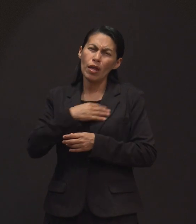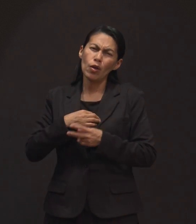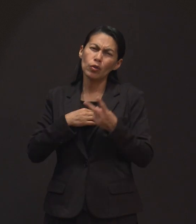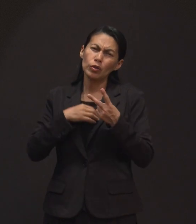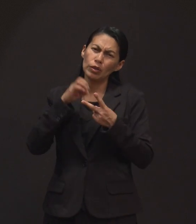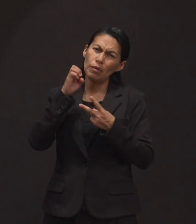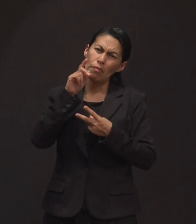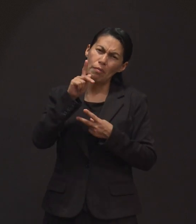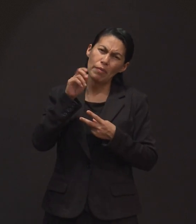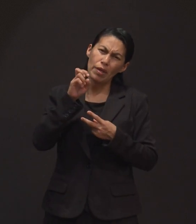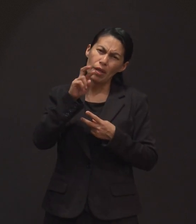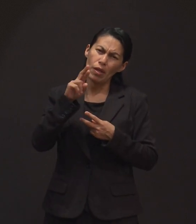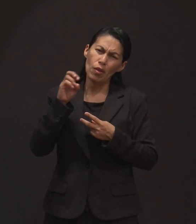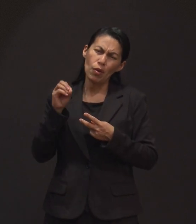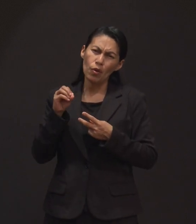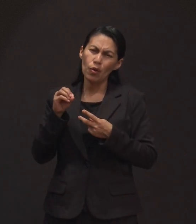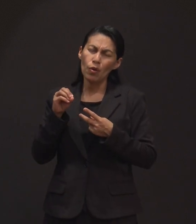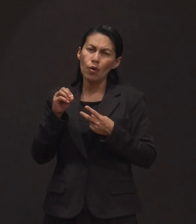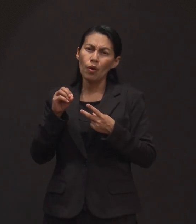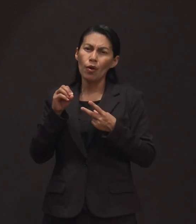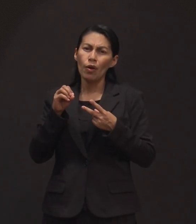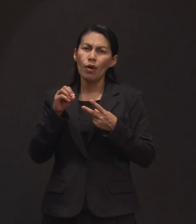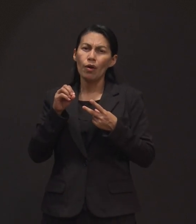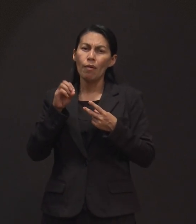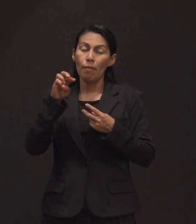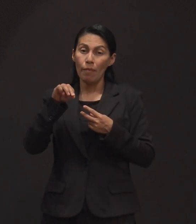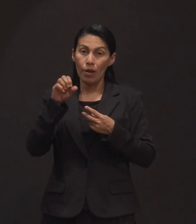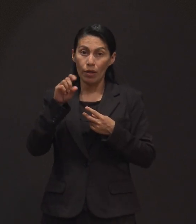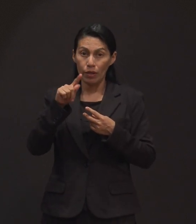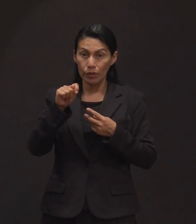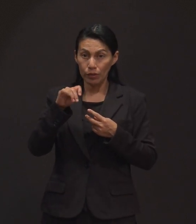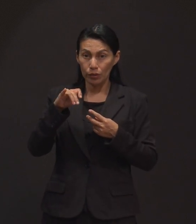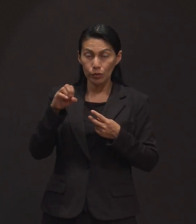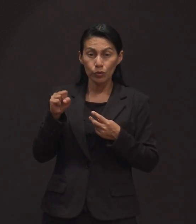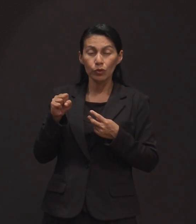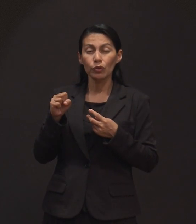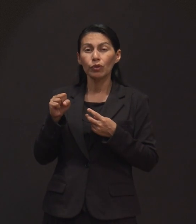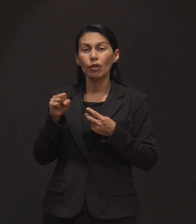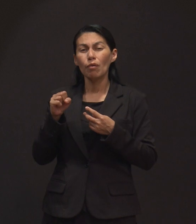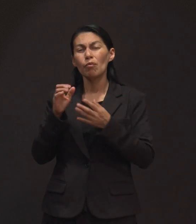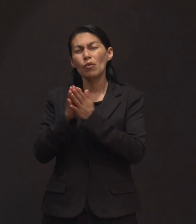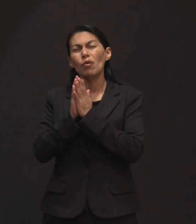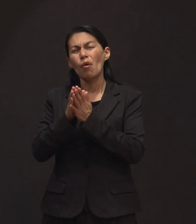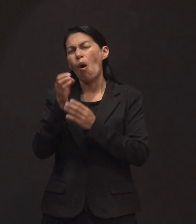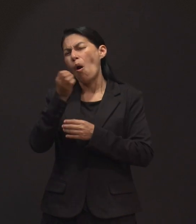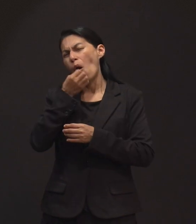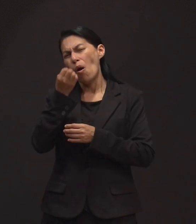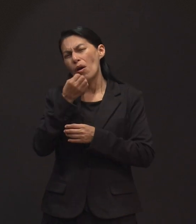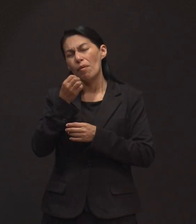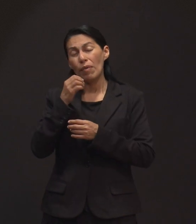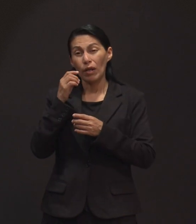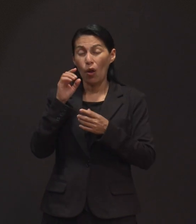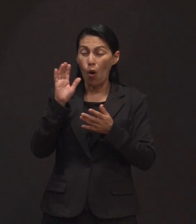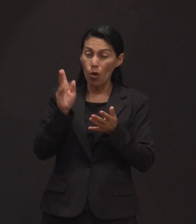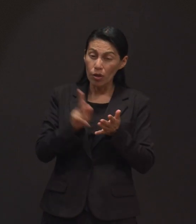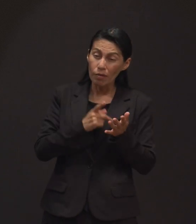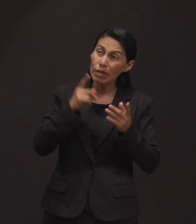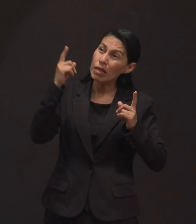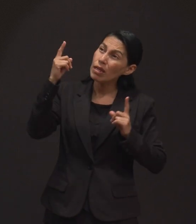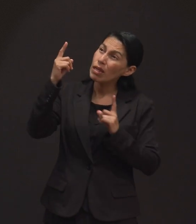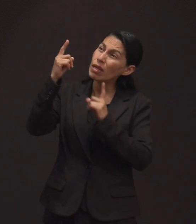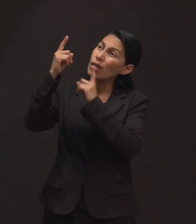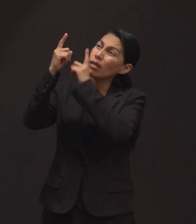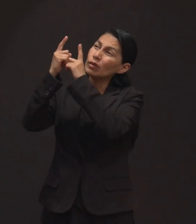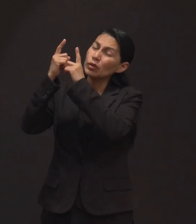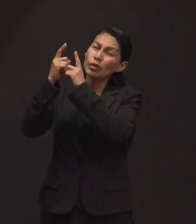Matthew, Eugenio, para que regresen a los pies de mi Jesús, por mis nietos, mi